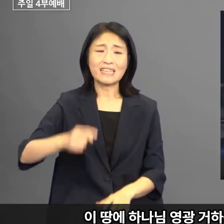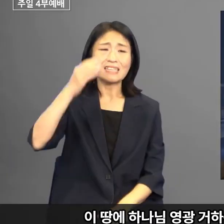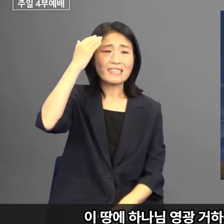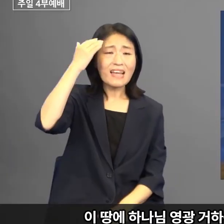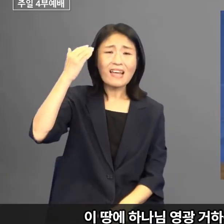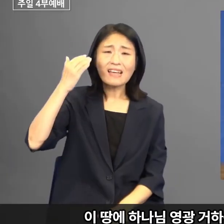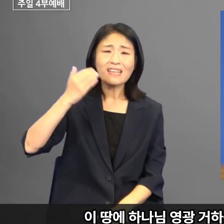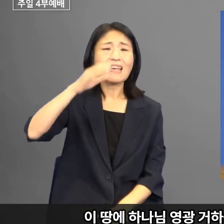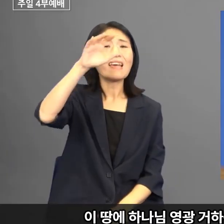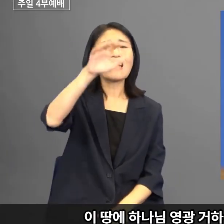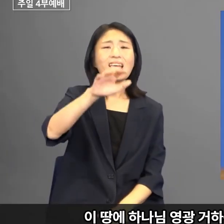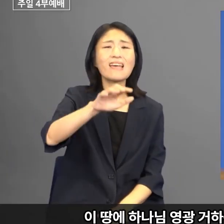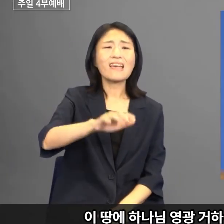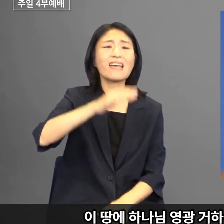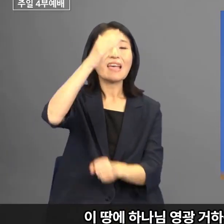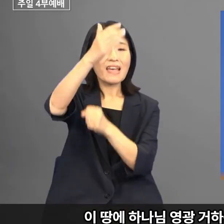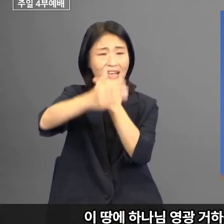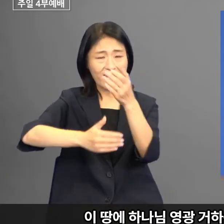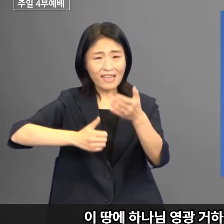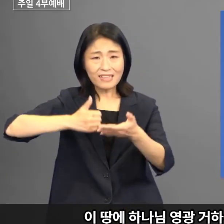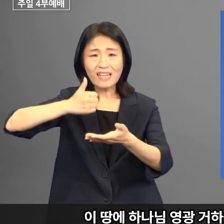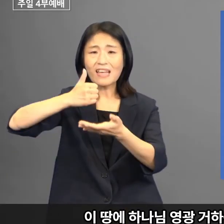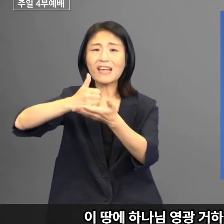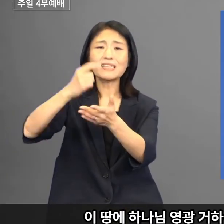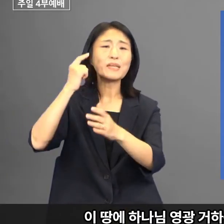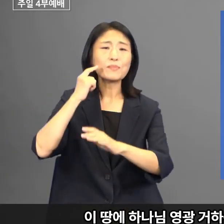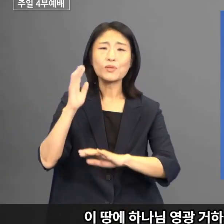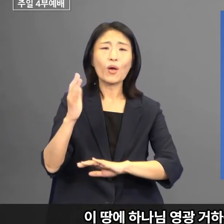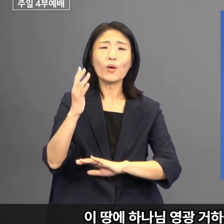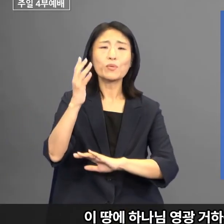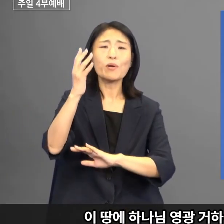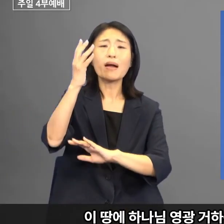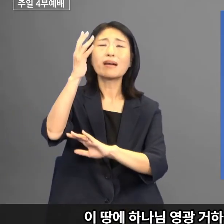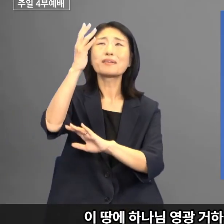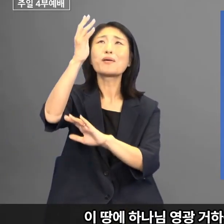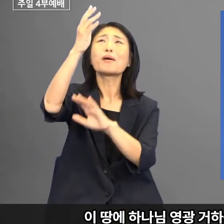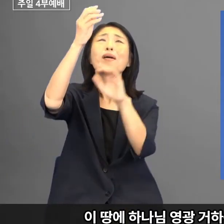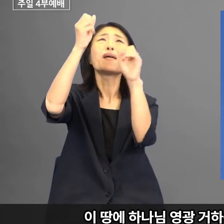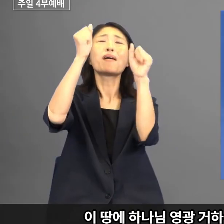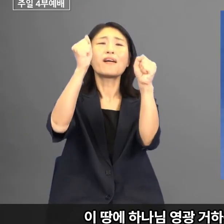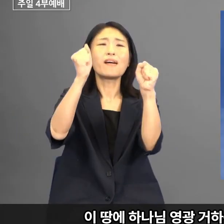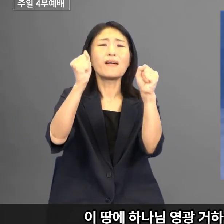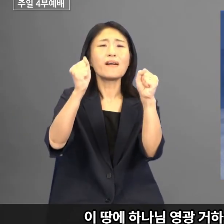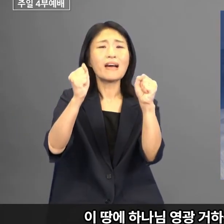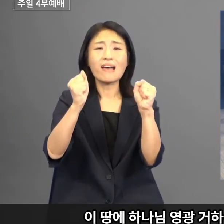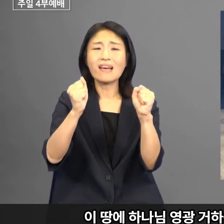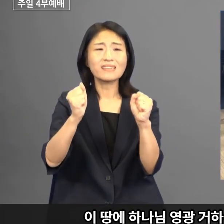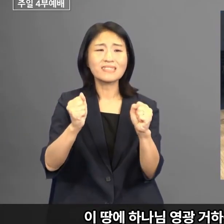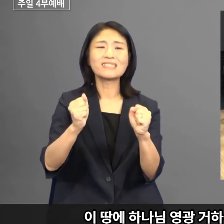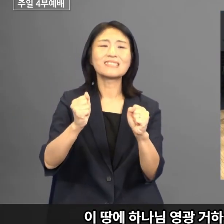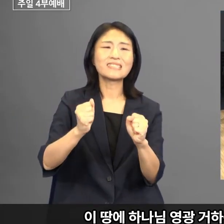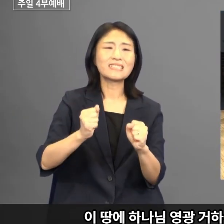이 땅에 하나님 영광과